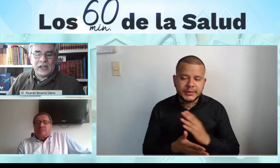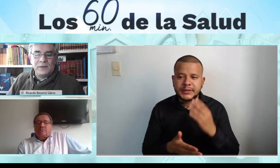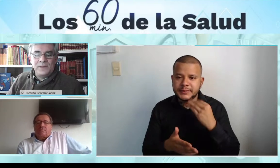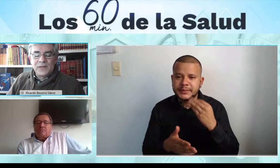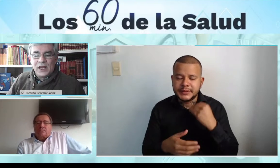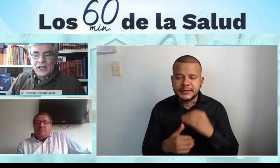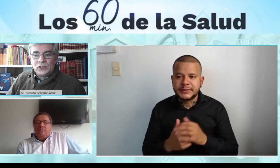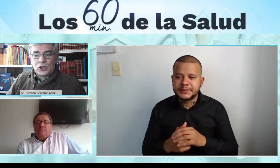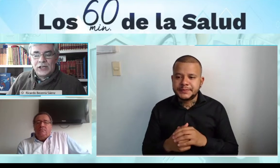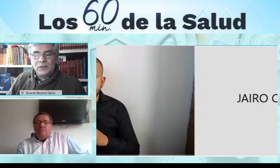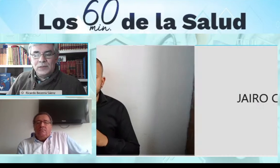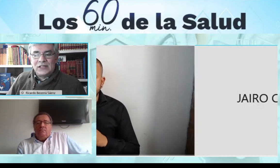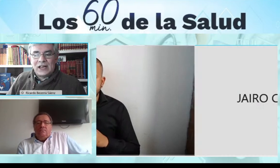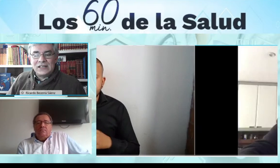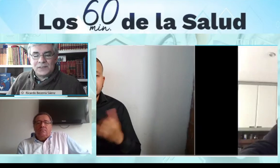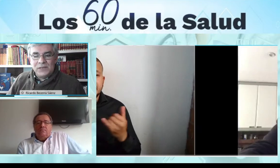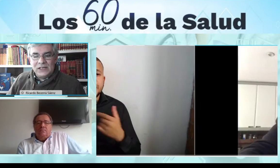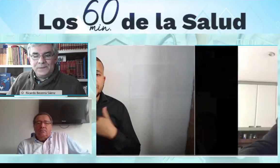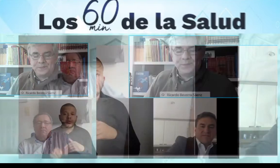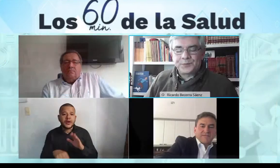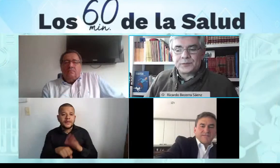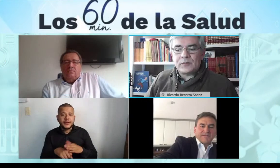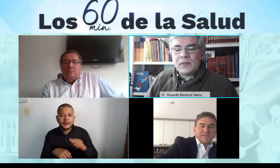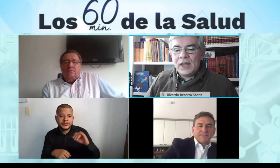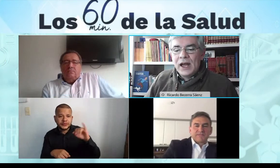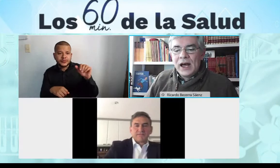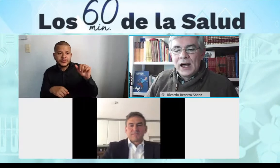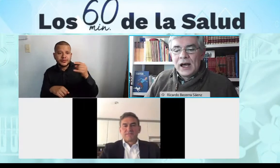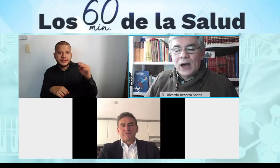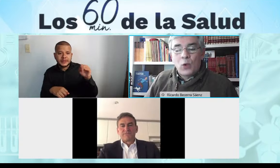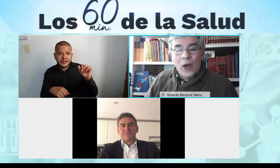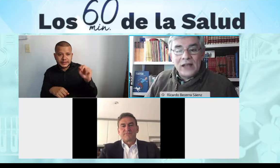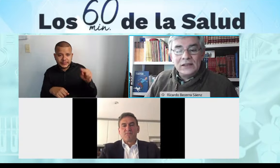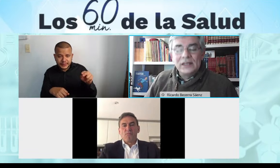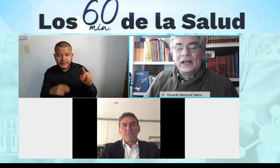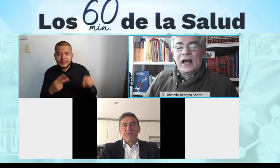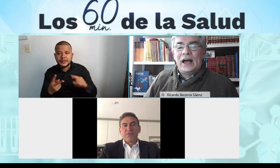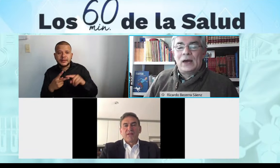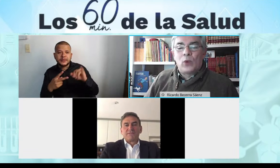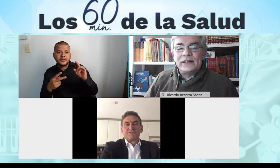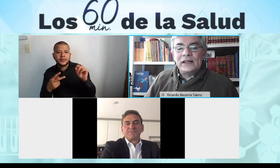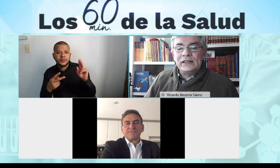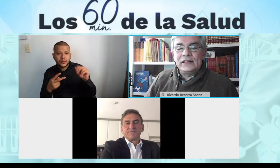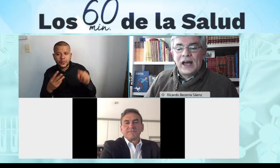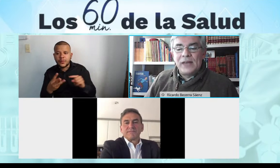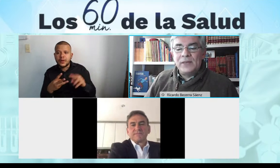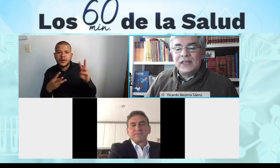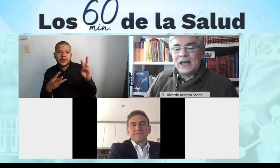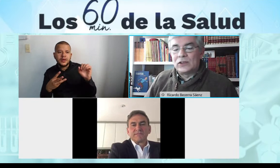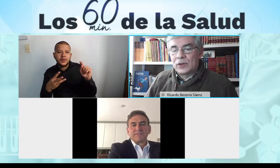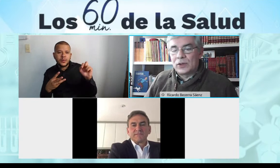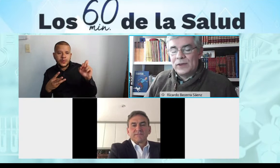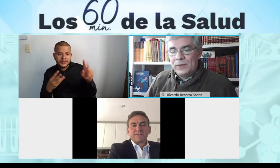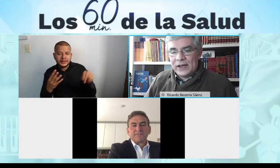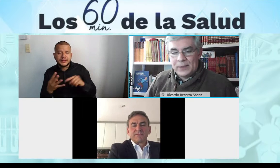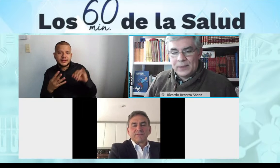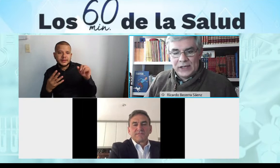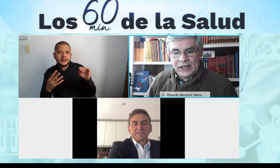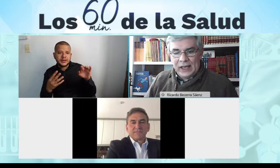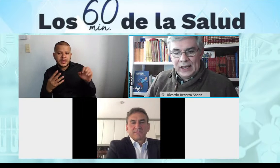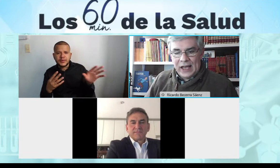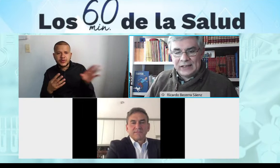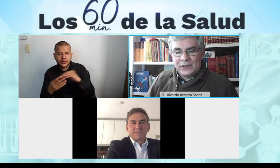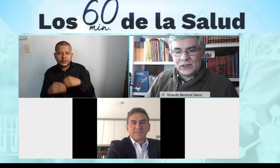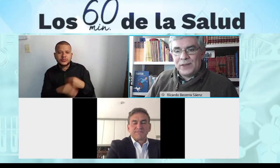doctor Jaime. Yo quiero invitar a Yasmín, a Juan, a Walter, ya Jaime, ya al doctor Manuel para que